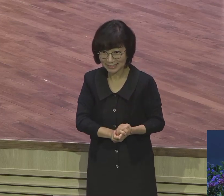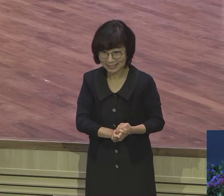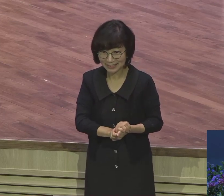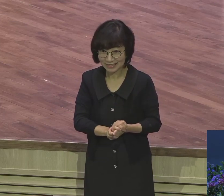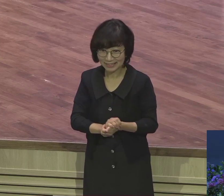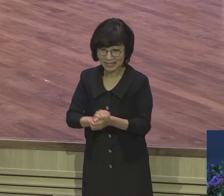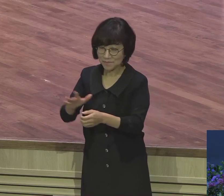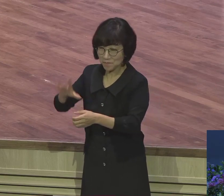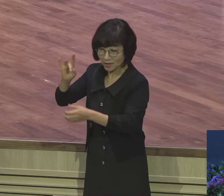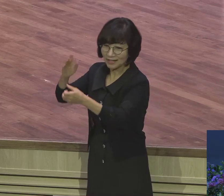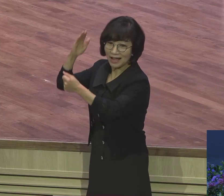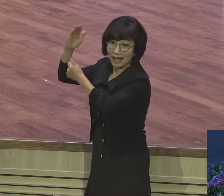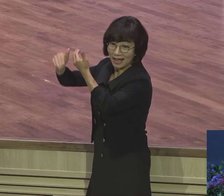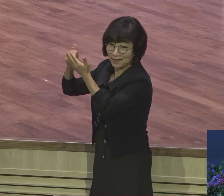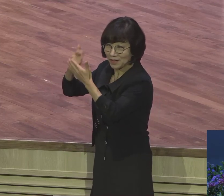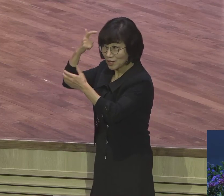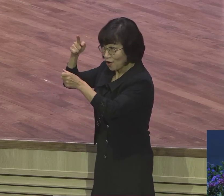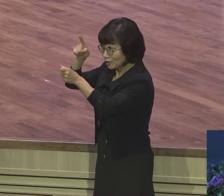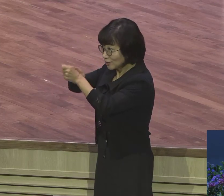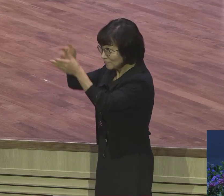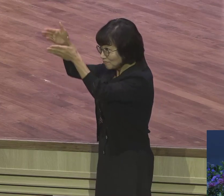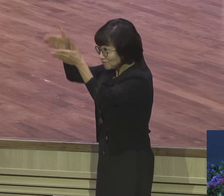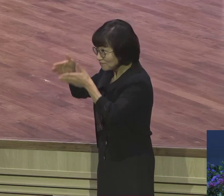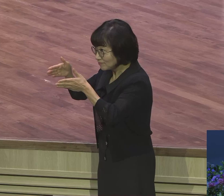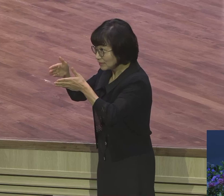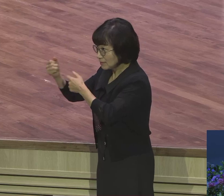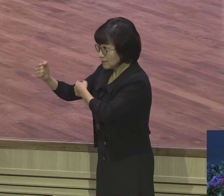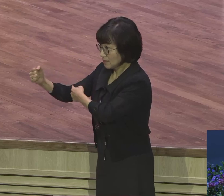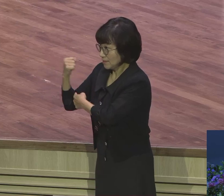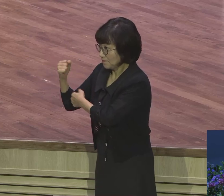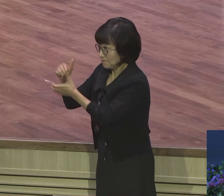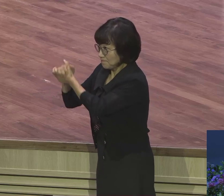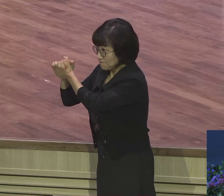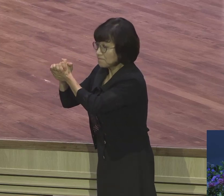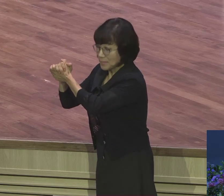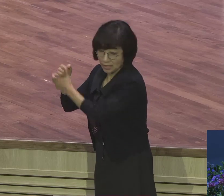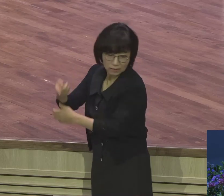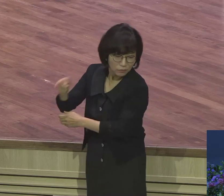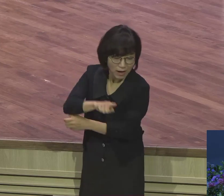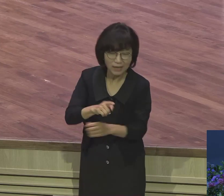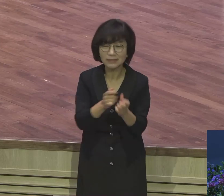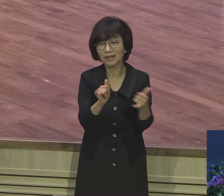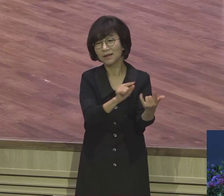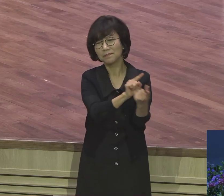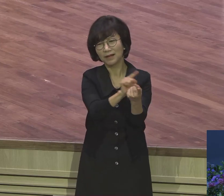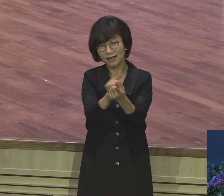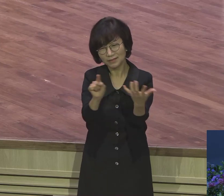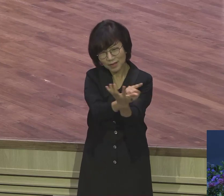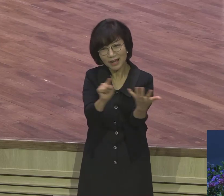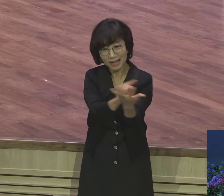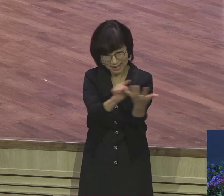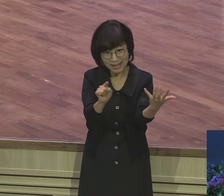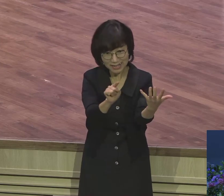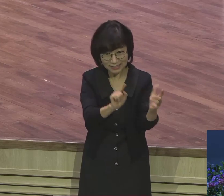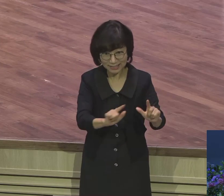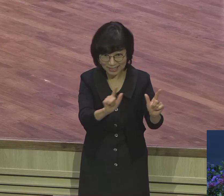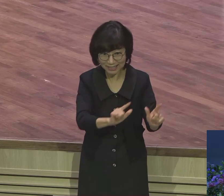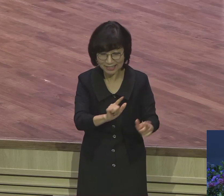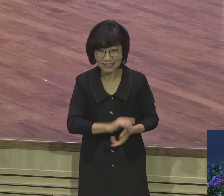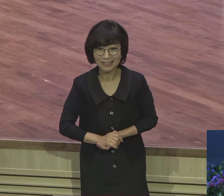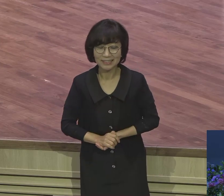관계를 가지고 나아가서는 세상 사람들과 관계 속에서 나아간다 말이야. 이런 관계 속에서 우리가 어떻게 그러면